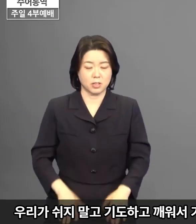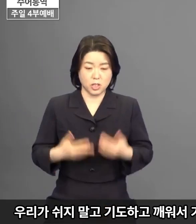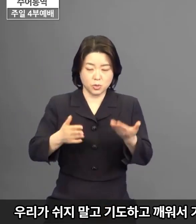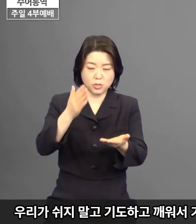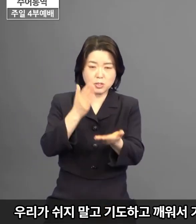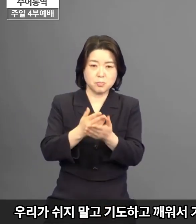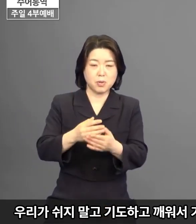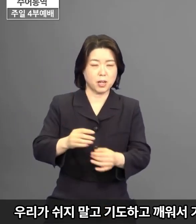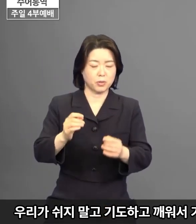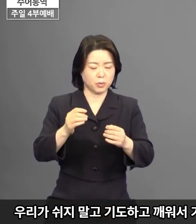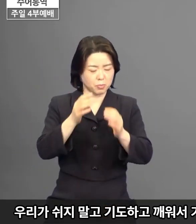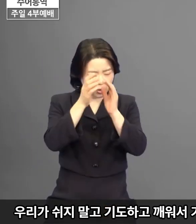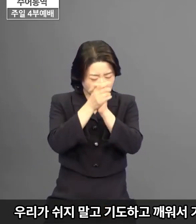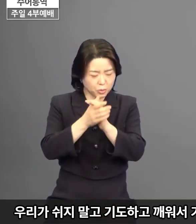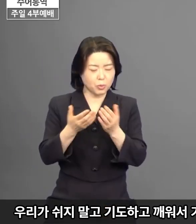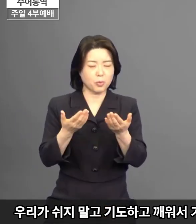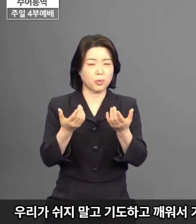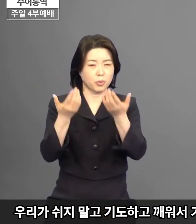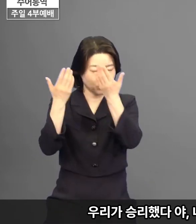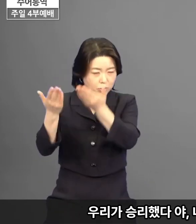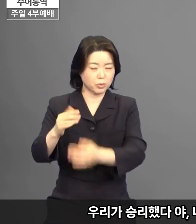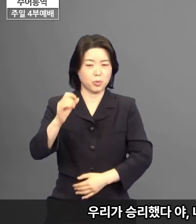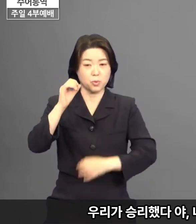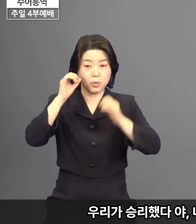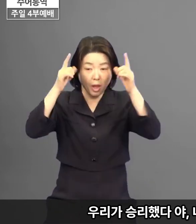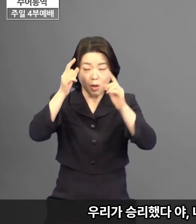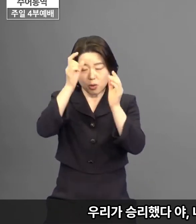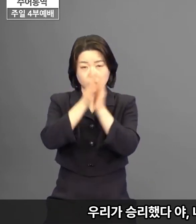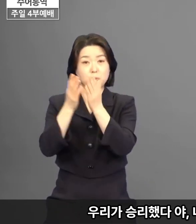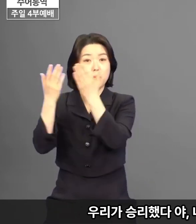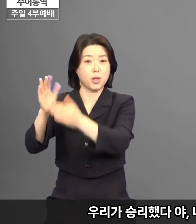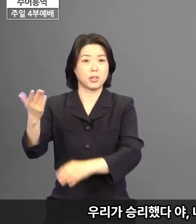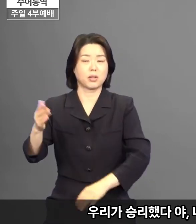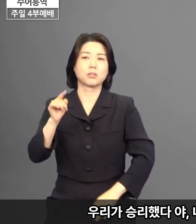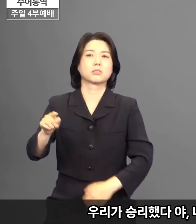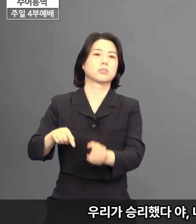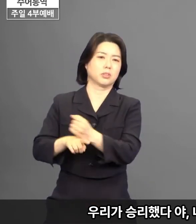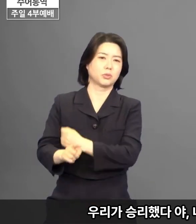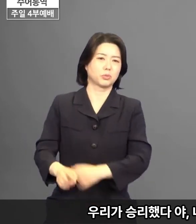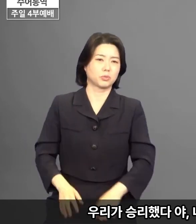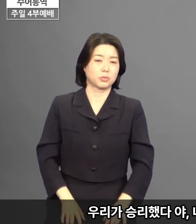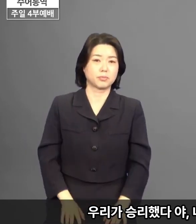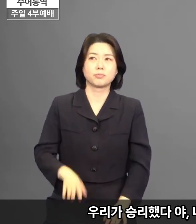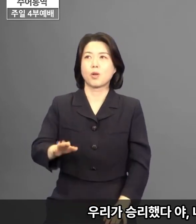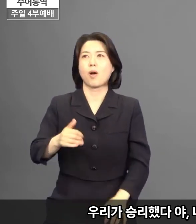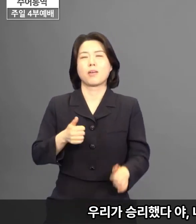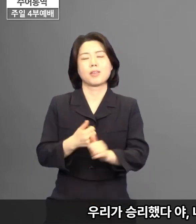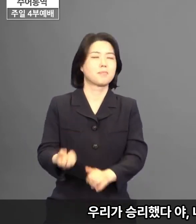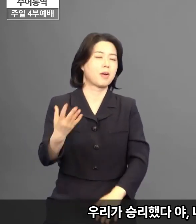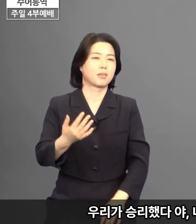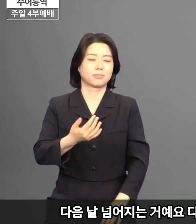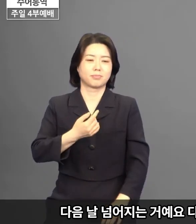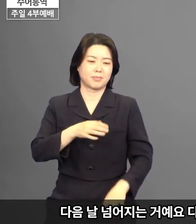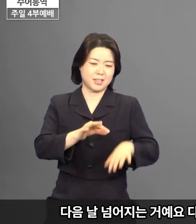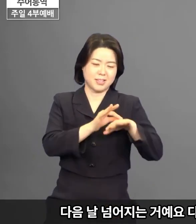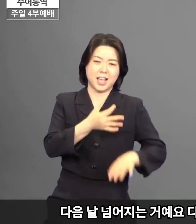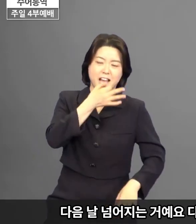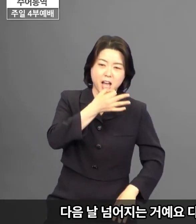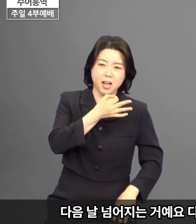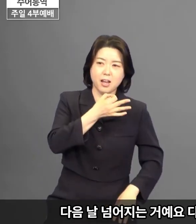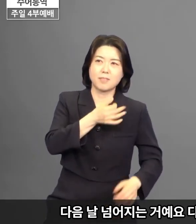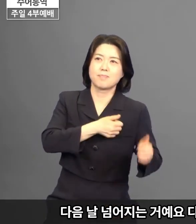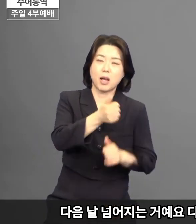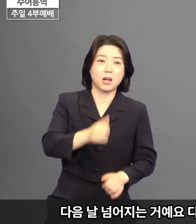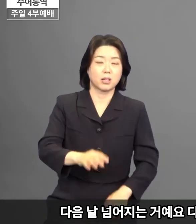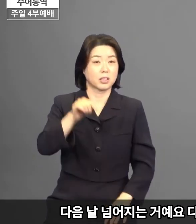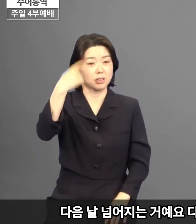깨어서 기도해야 되는 이유가 바로 거기에 있어요. 우리가 승리했다. 야, 내가 드디어 정욕을 이겼어. 다음날 넘어지는 거예요.